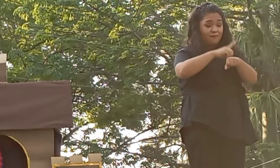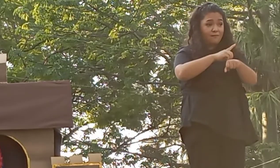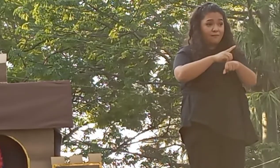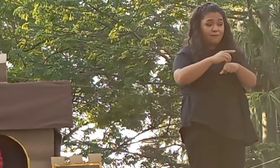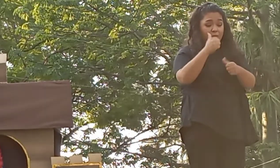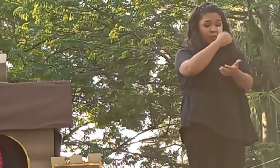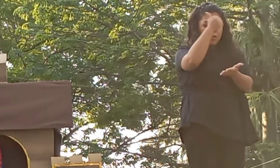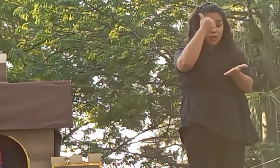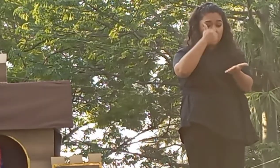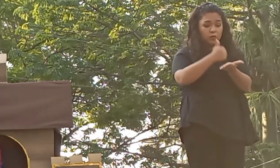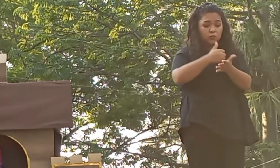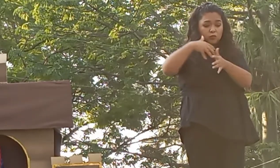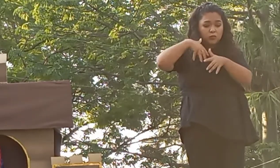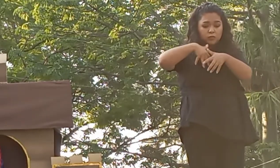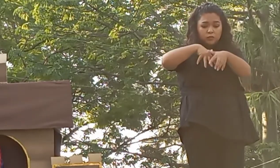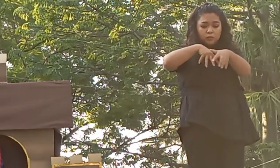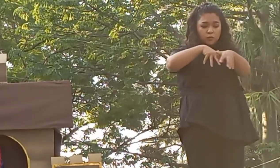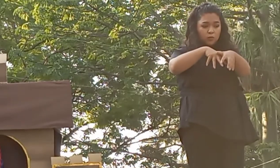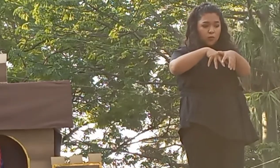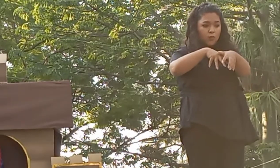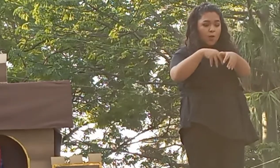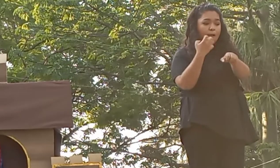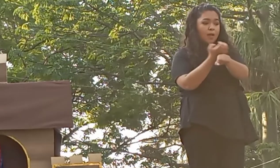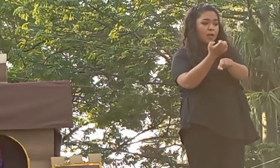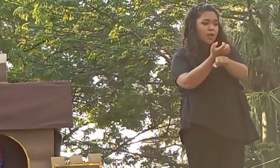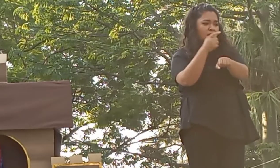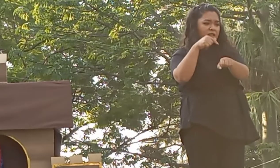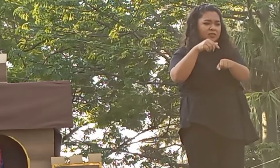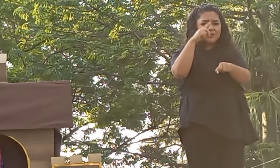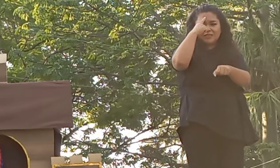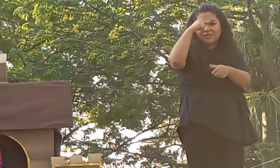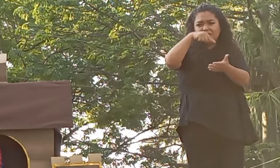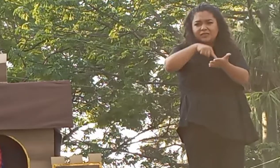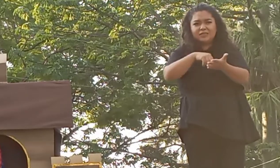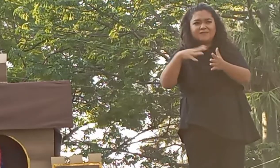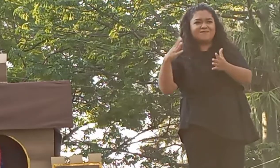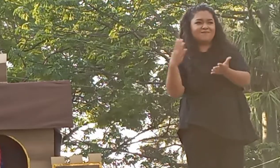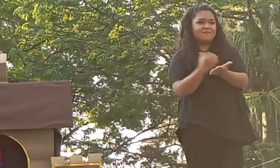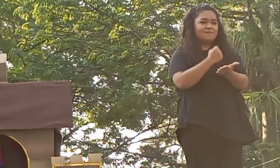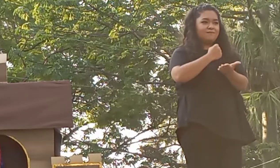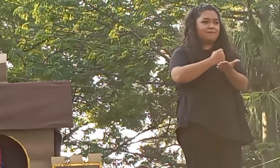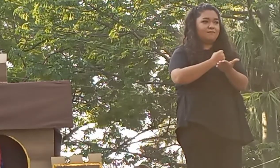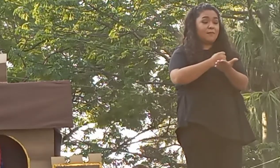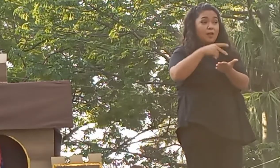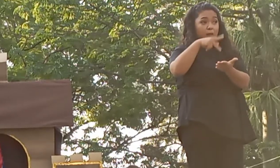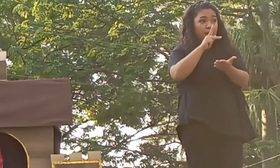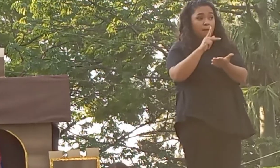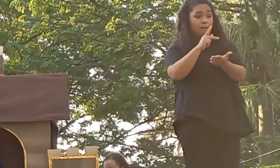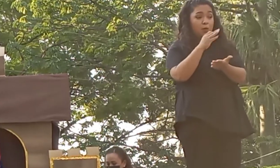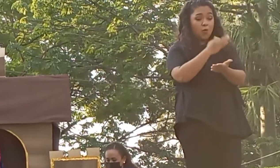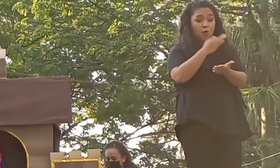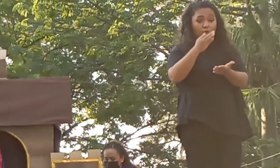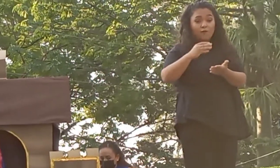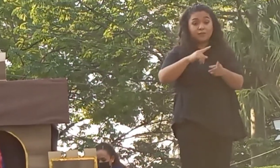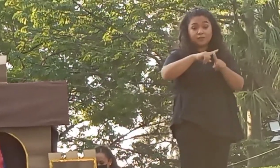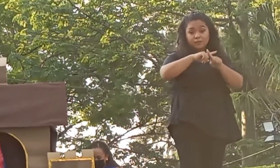no estoy todavía, no soy un intérprete, ¿verdad?, certificado. Estamos en miras hacia ello,